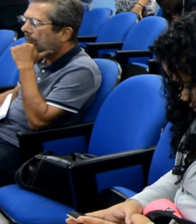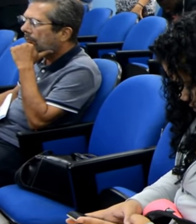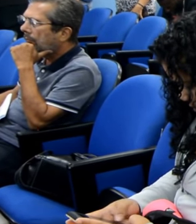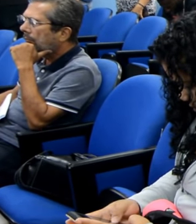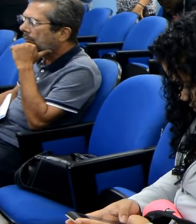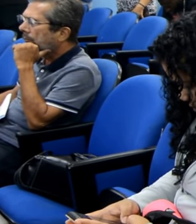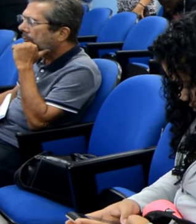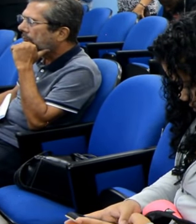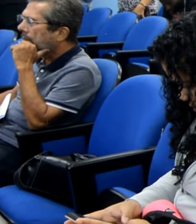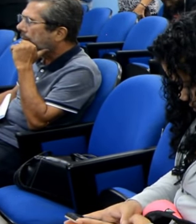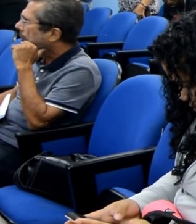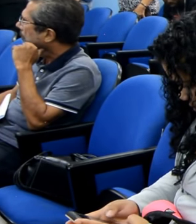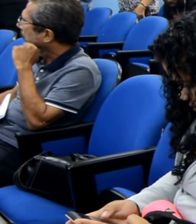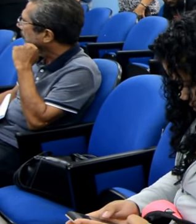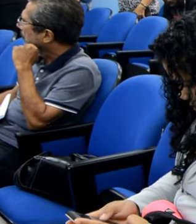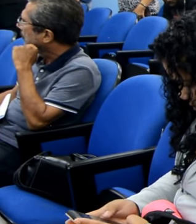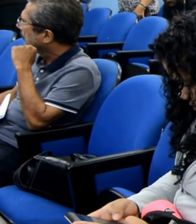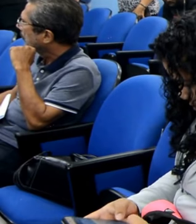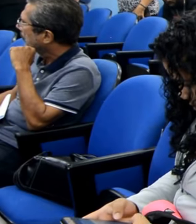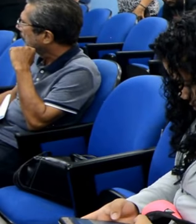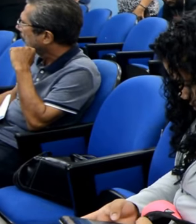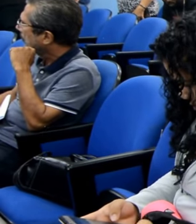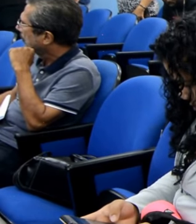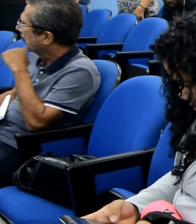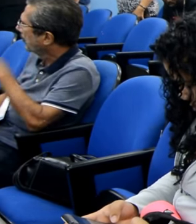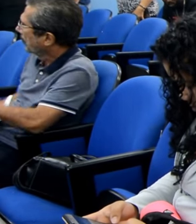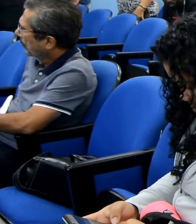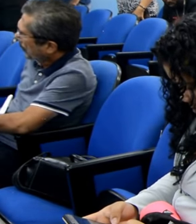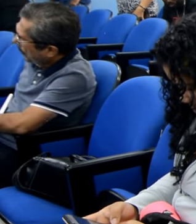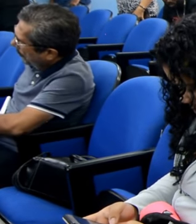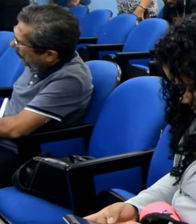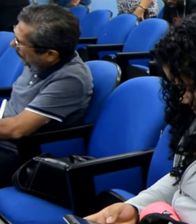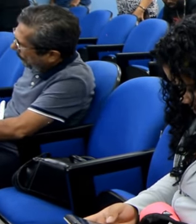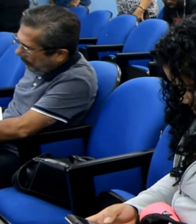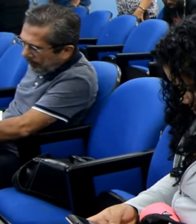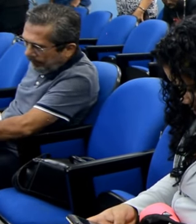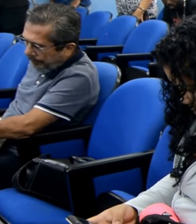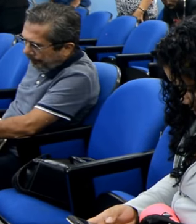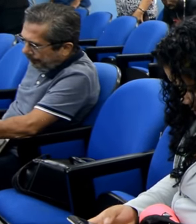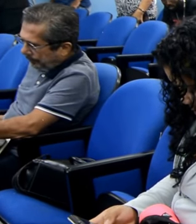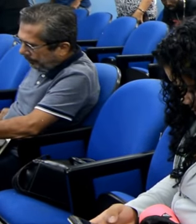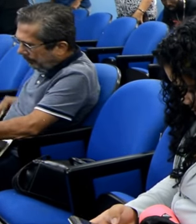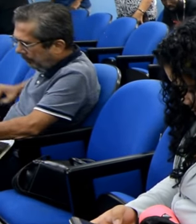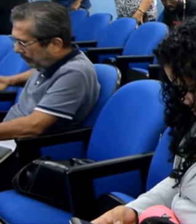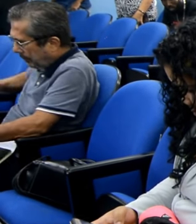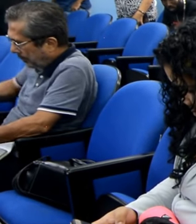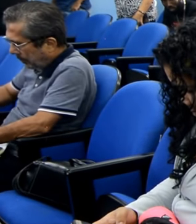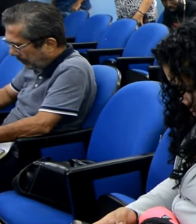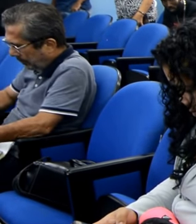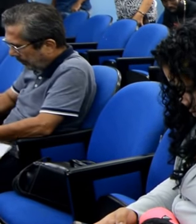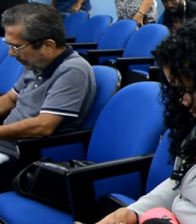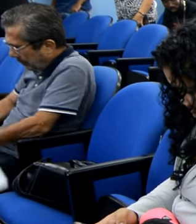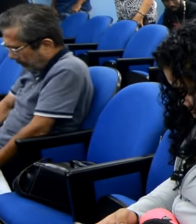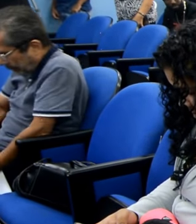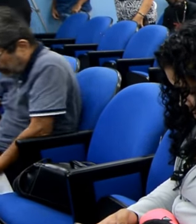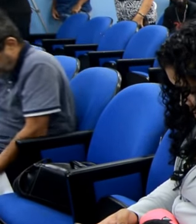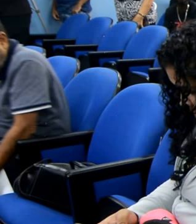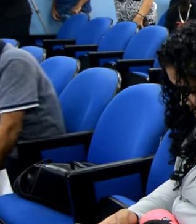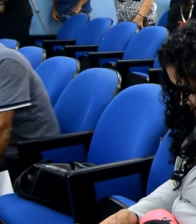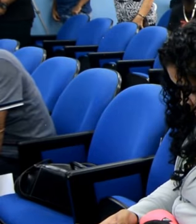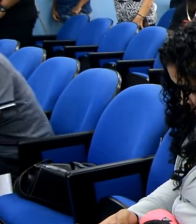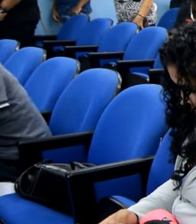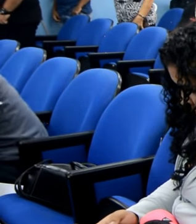trabalhos da Câmara Municipal. Gostaria de parabenizar o vereador Miguel Alencar, vereador Zéias, vereador Vinícius